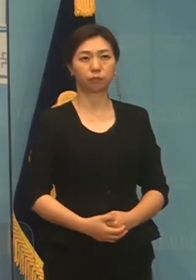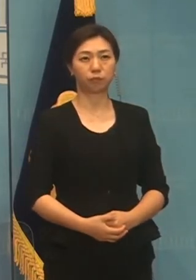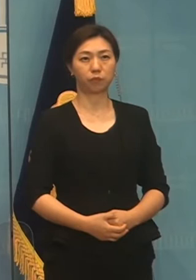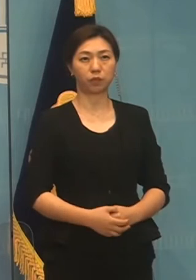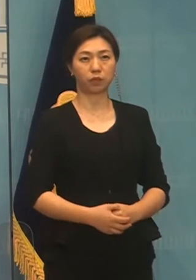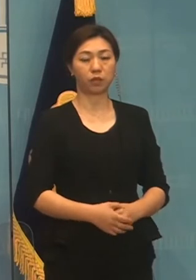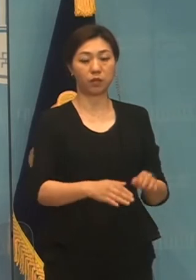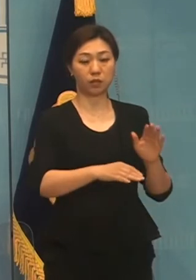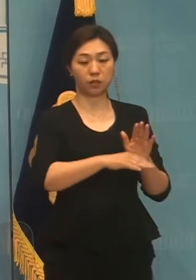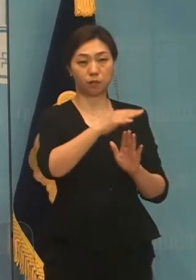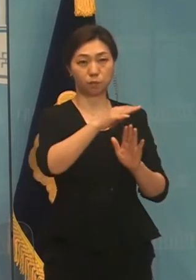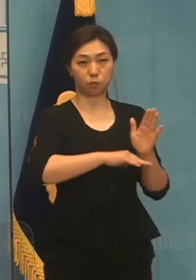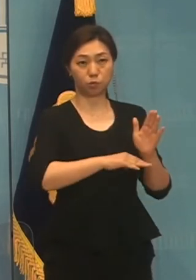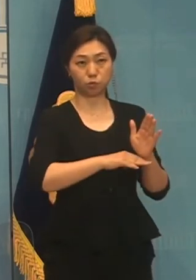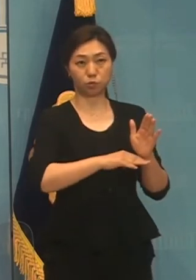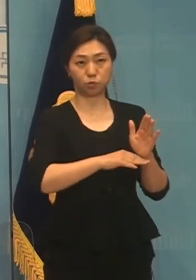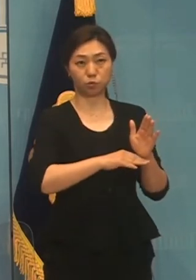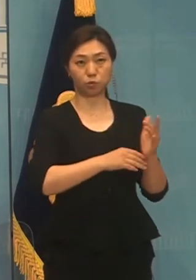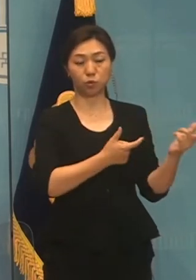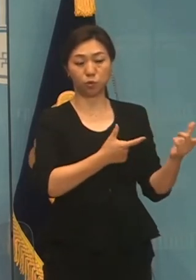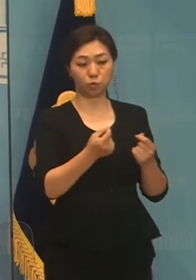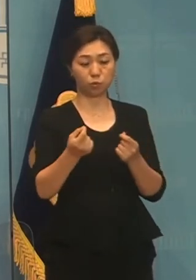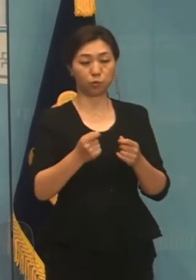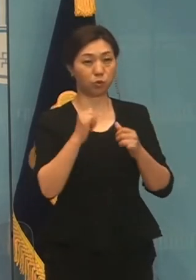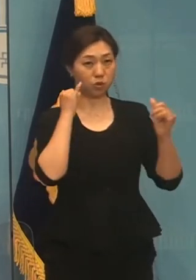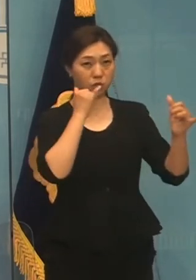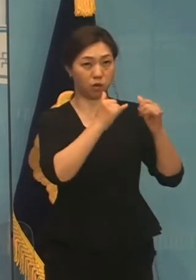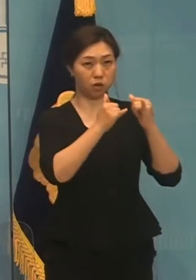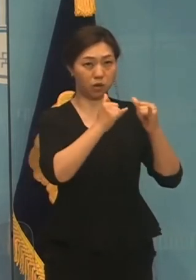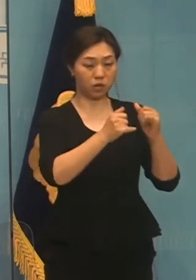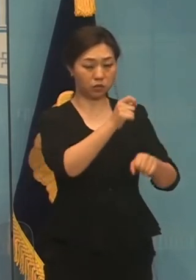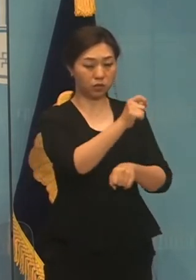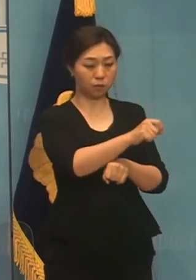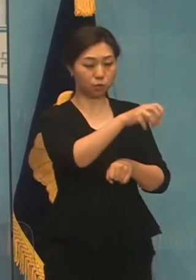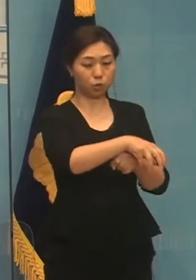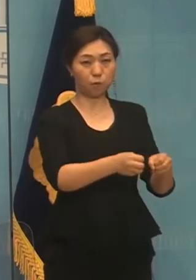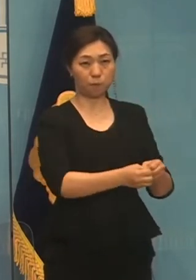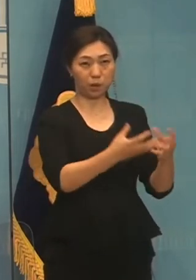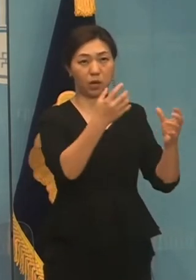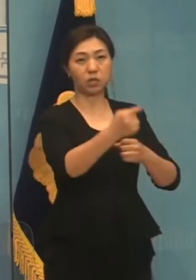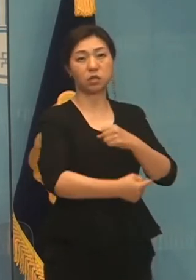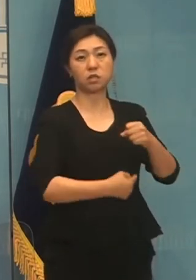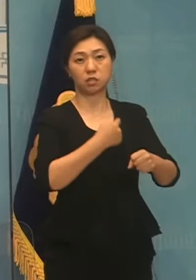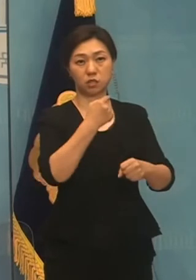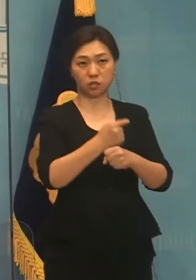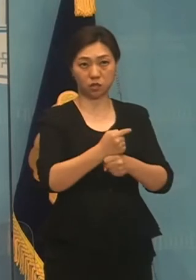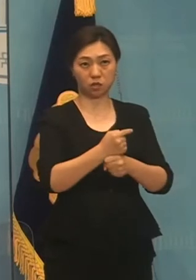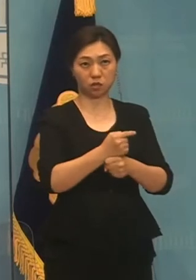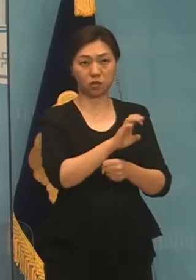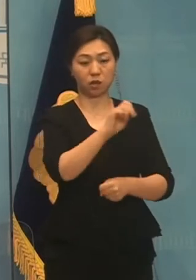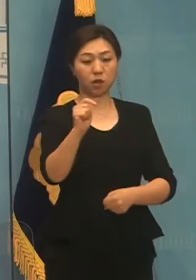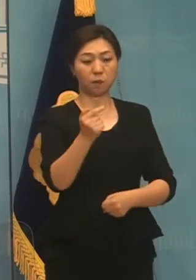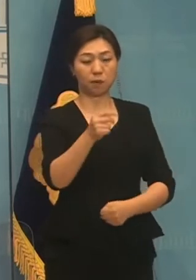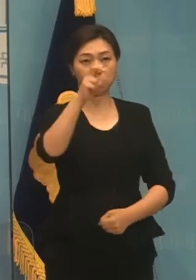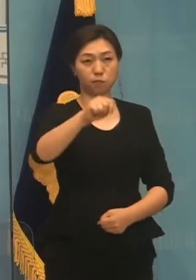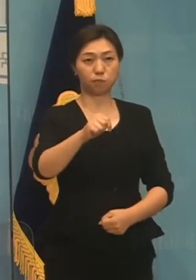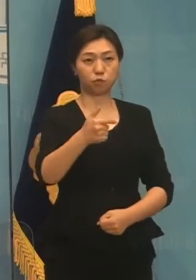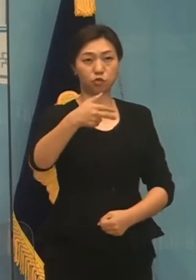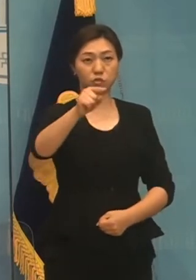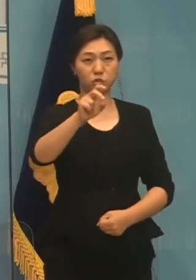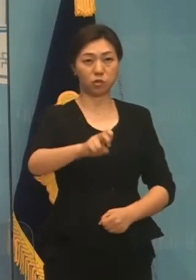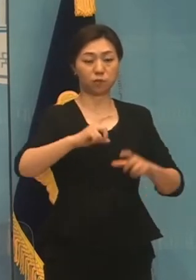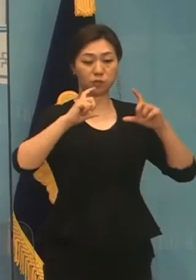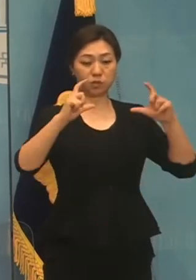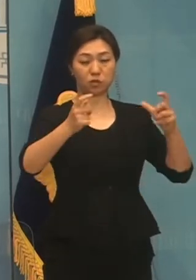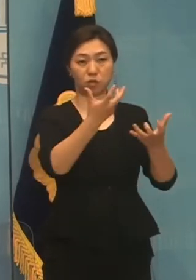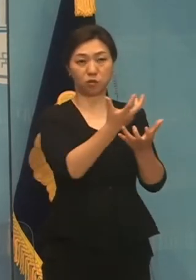남북 공동 연락사무소 폭파 1년 판문점 선언 국회 비준을 임하다가 1년